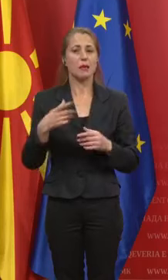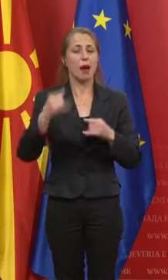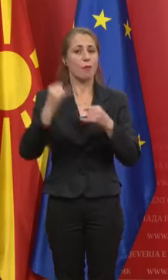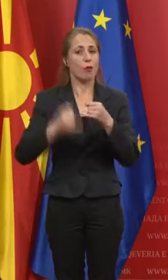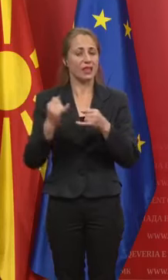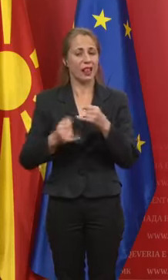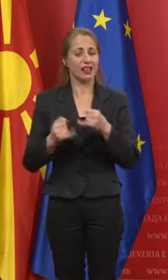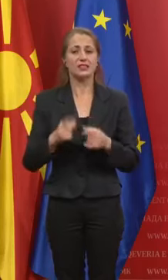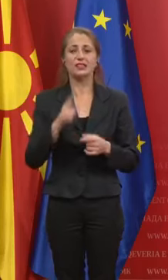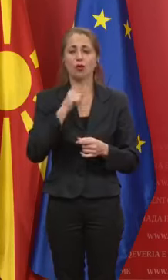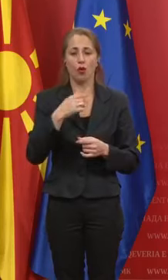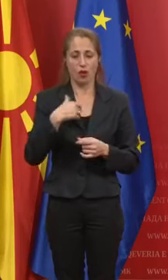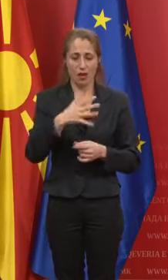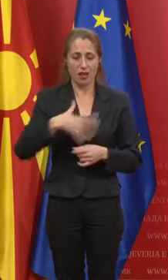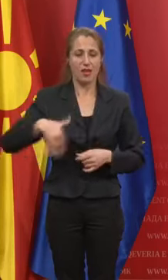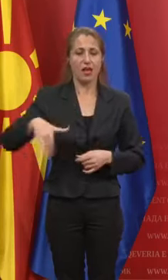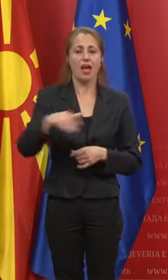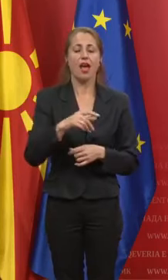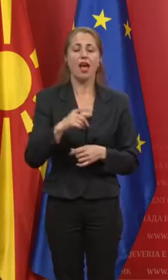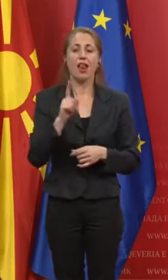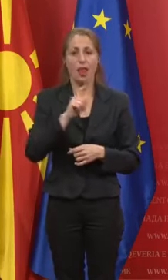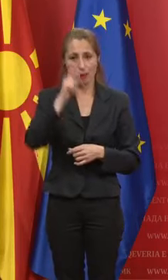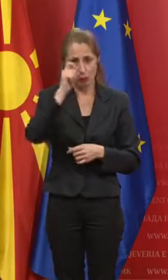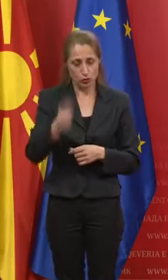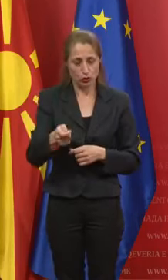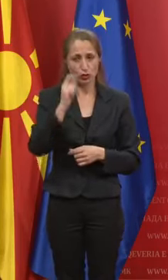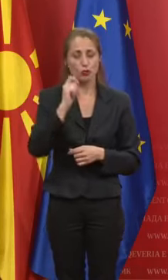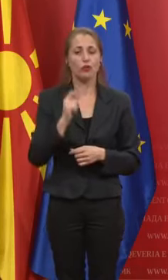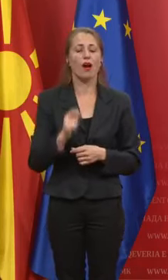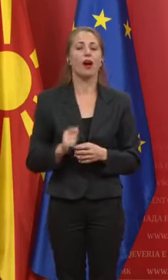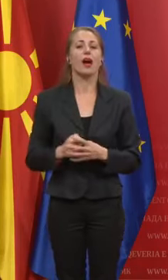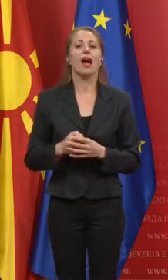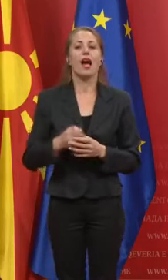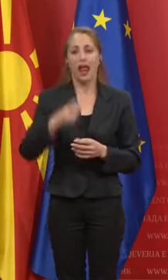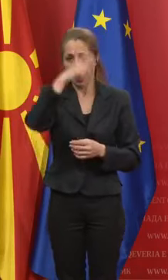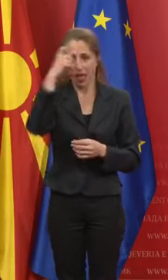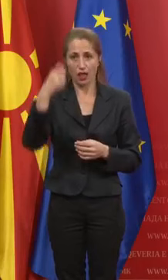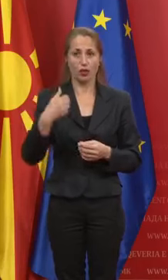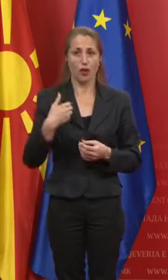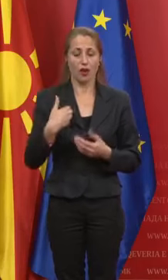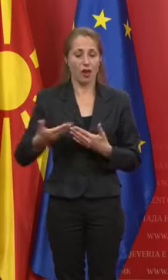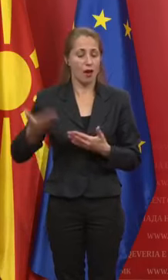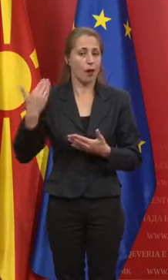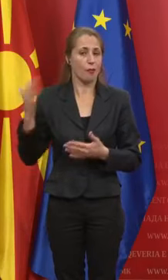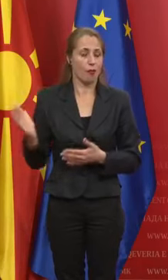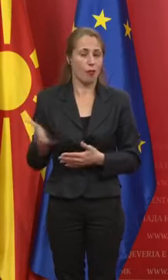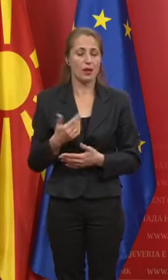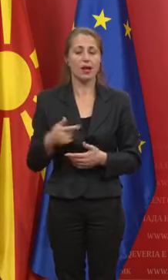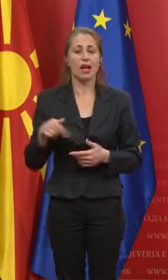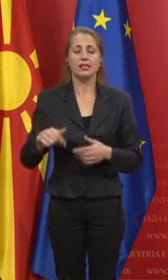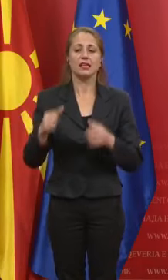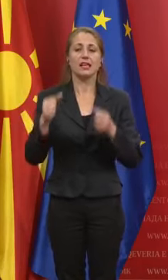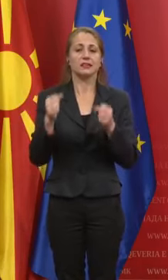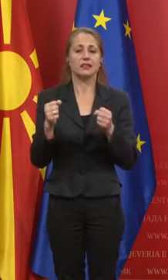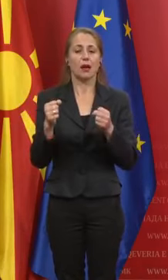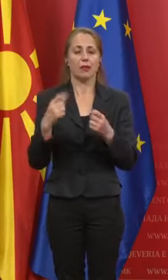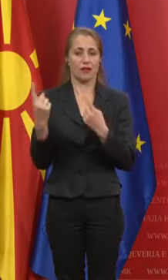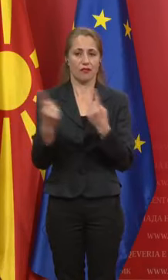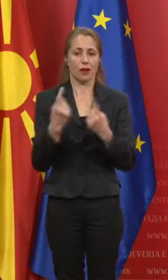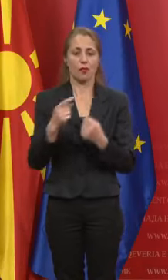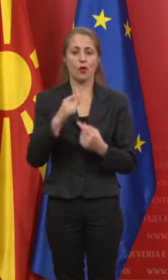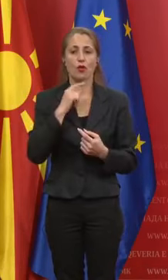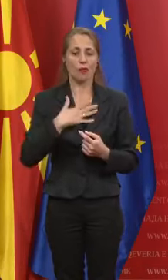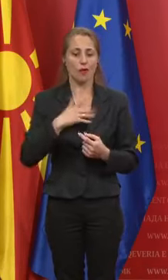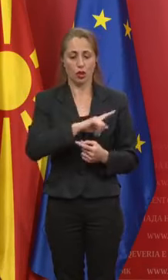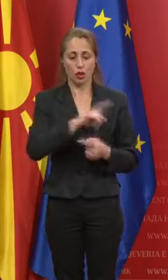ги сносиме сите од нивното непочитување. Летото е зад нас, а со тоа и стабилниот период кој што досега го